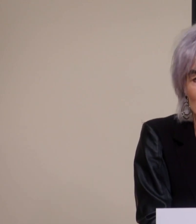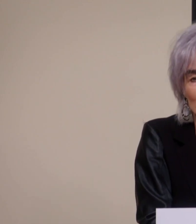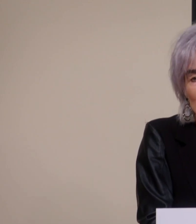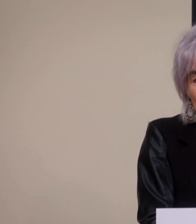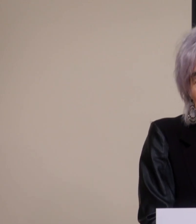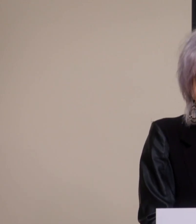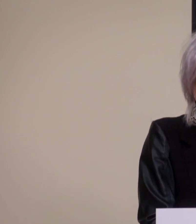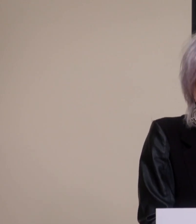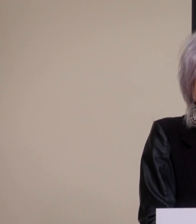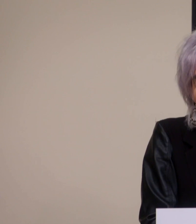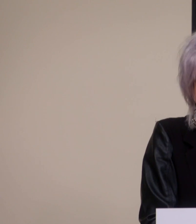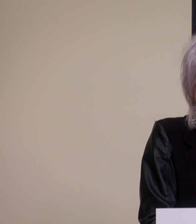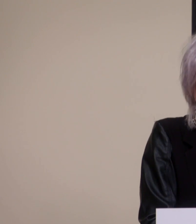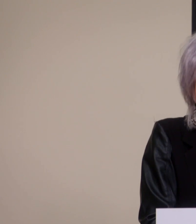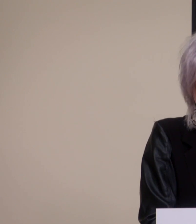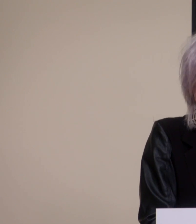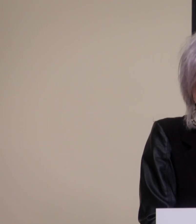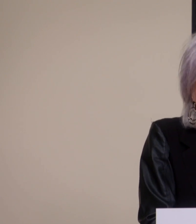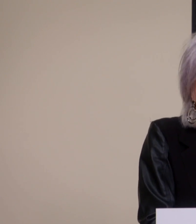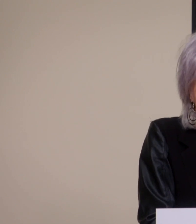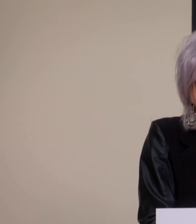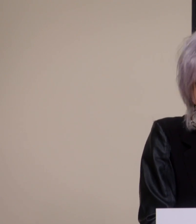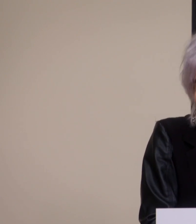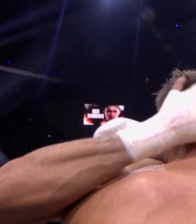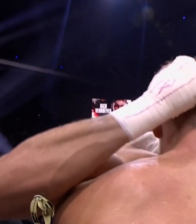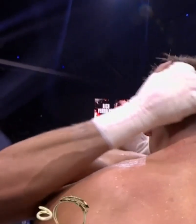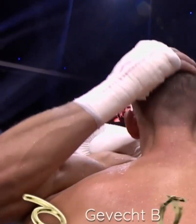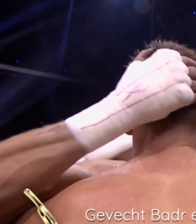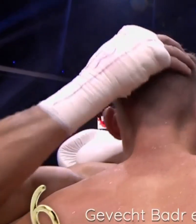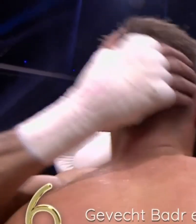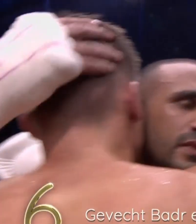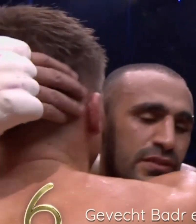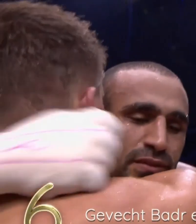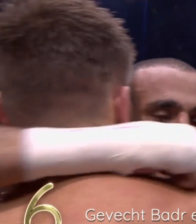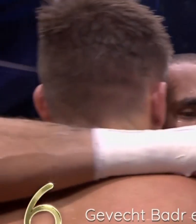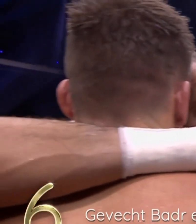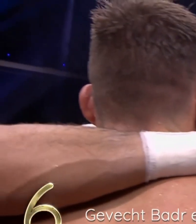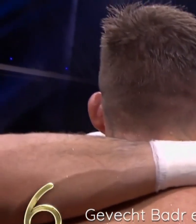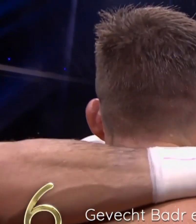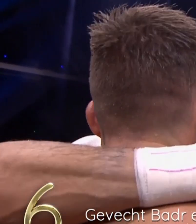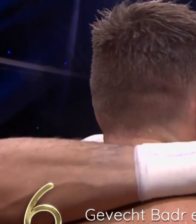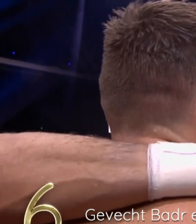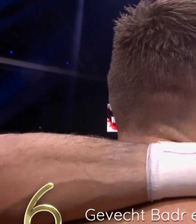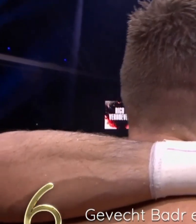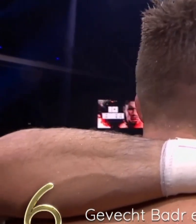Fragment 6 over twee mannen die de anderhalve meter maatregel niet zo nauw nemen. Dit is trouwens mooi. Ik onderbreed je even.